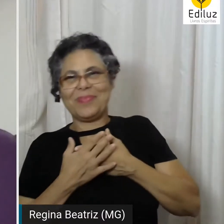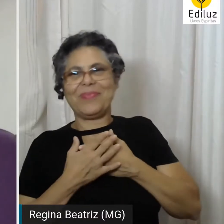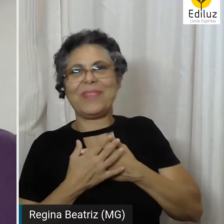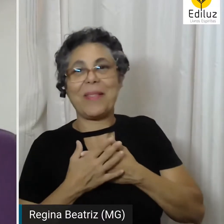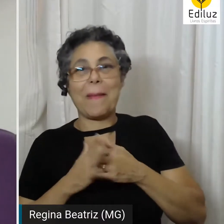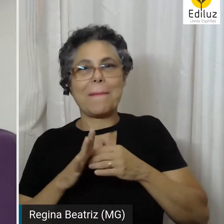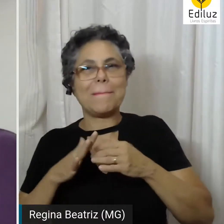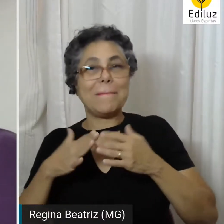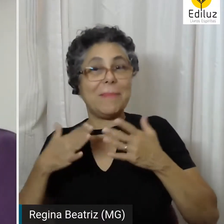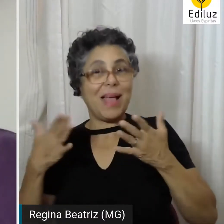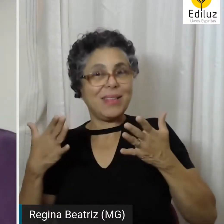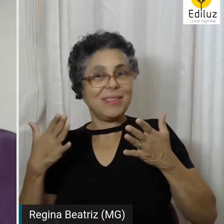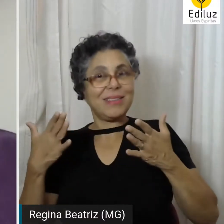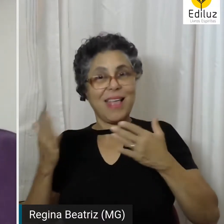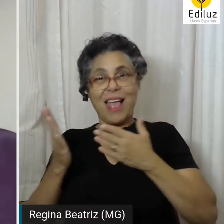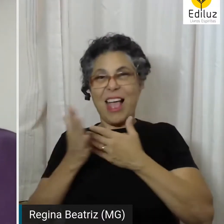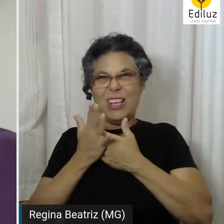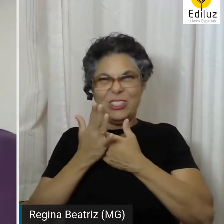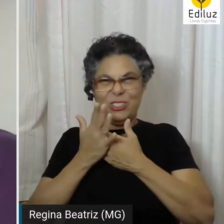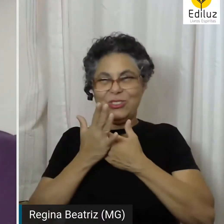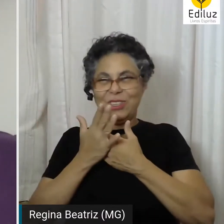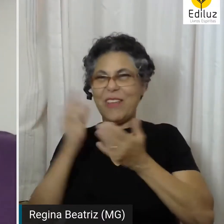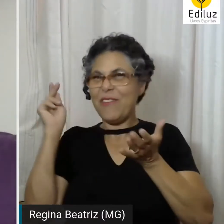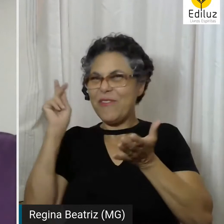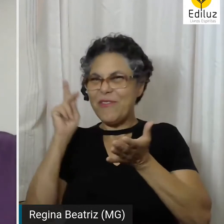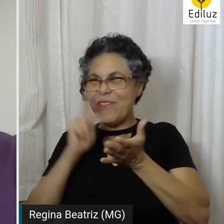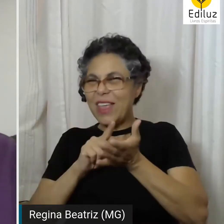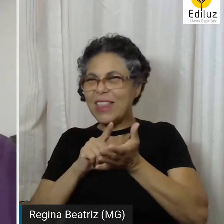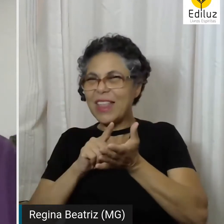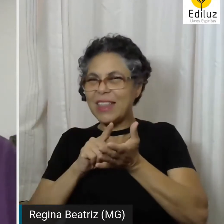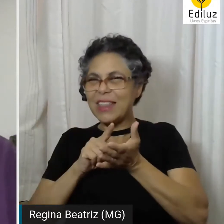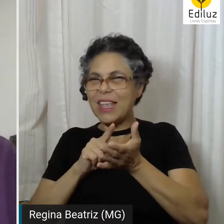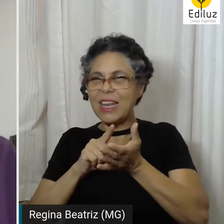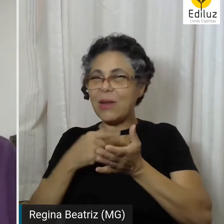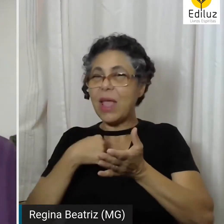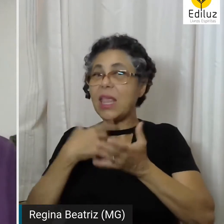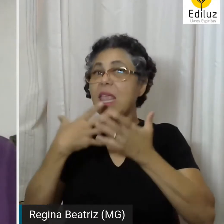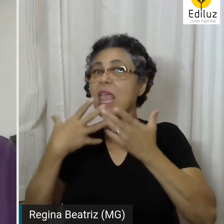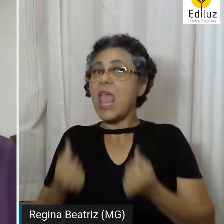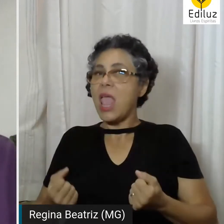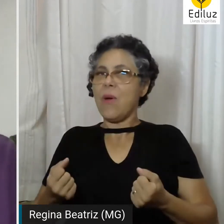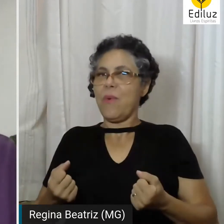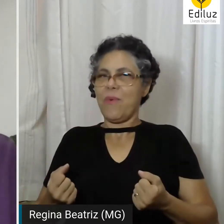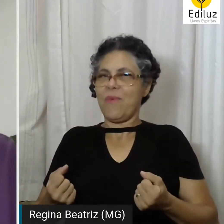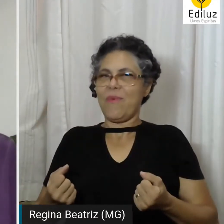Mas a ajuda não necessariamente é aquela que nós desejamos.